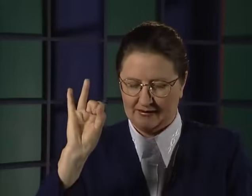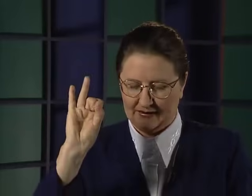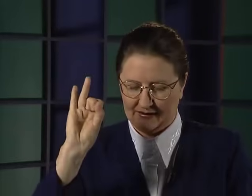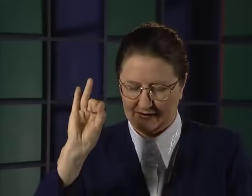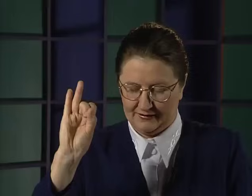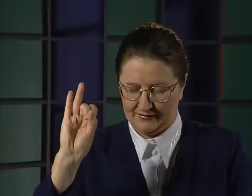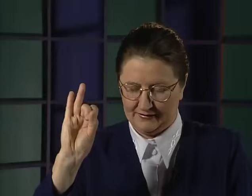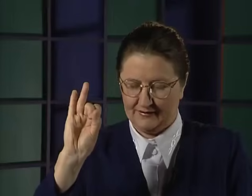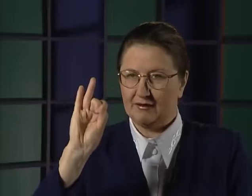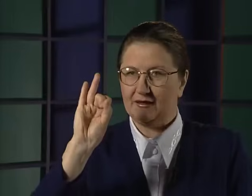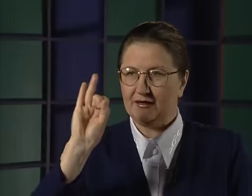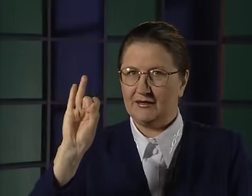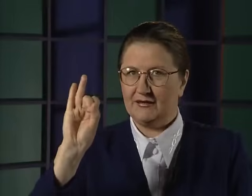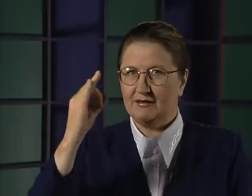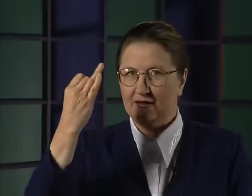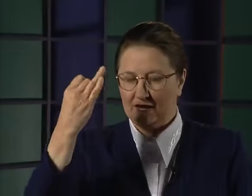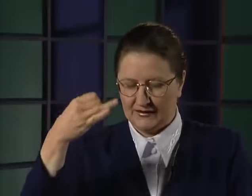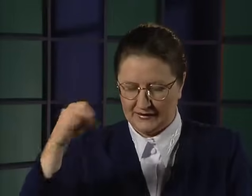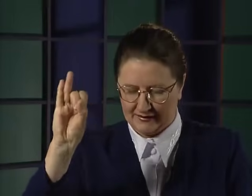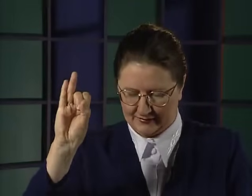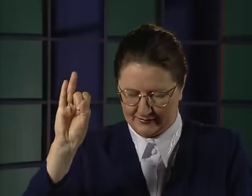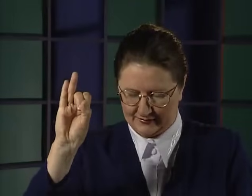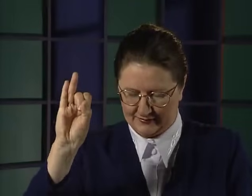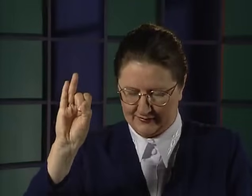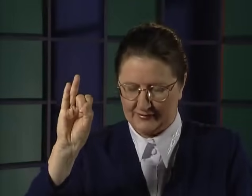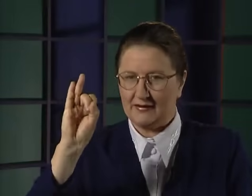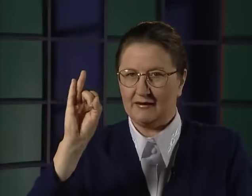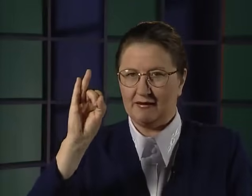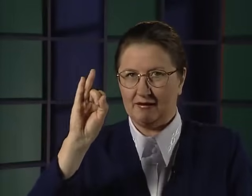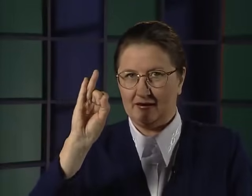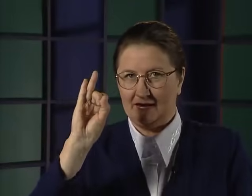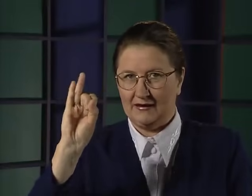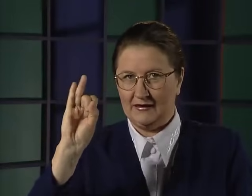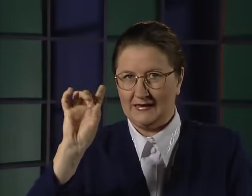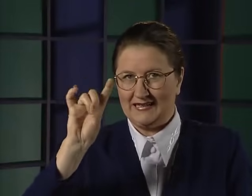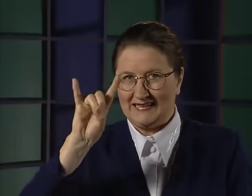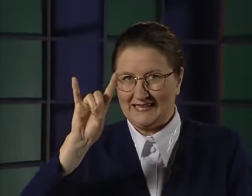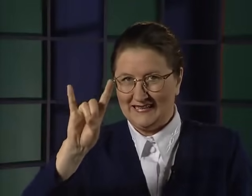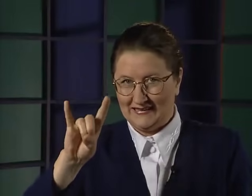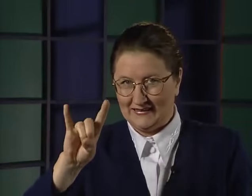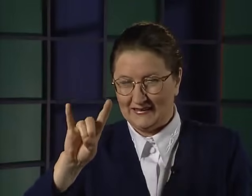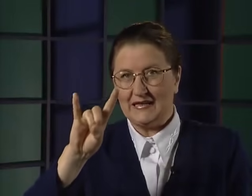«И», «И», «И» краткое. «И», «Ы»,